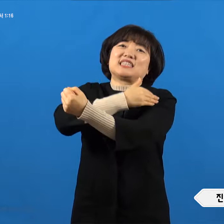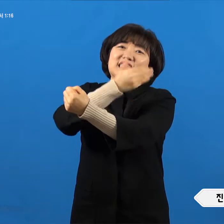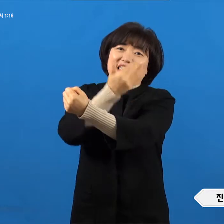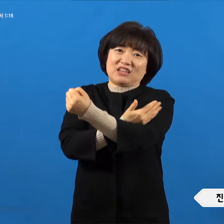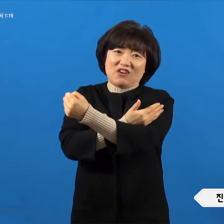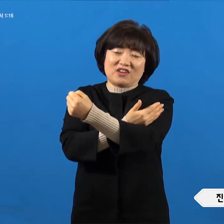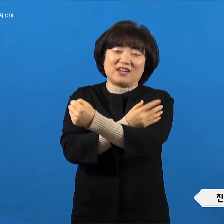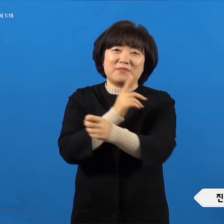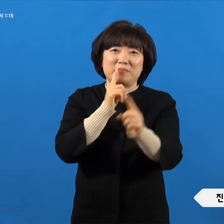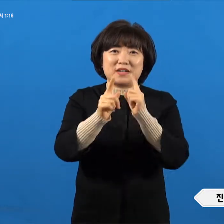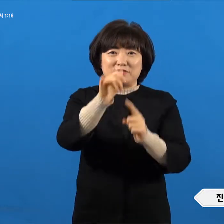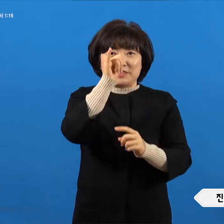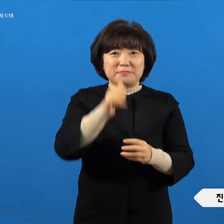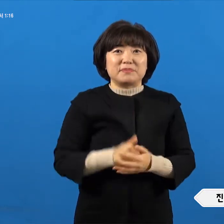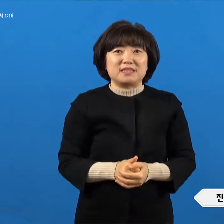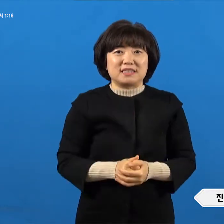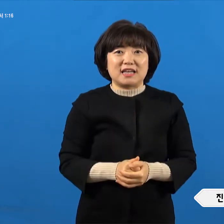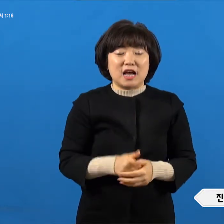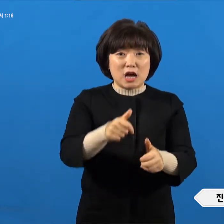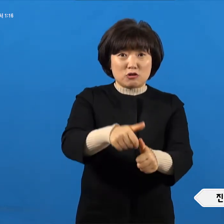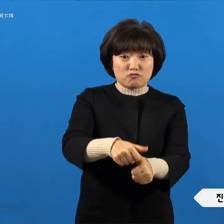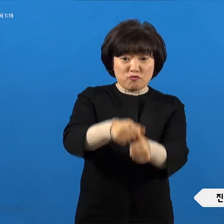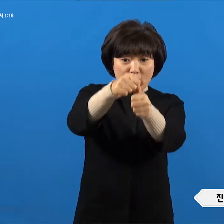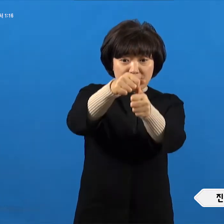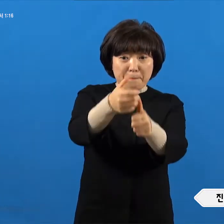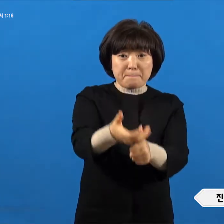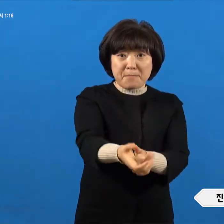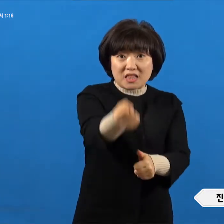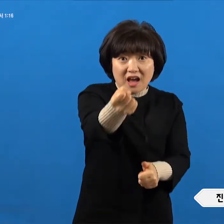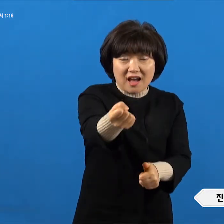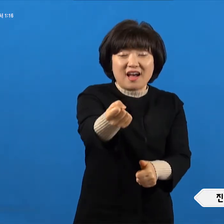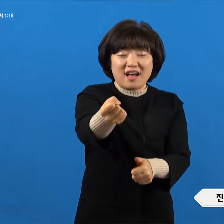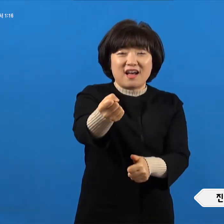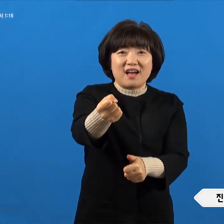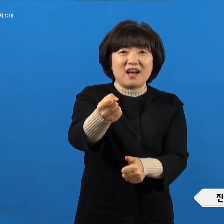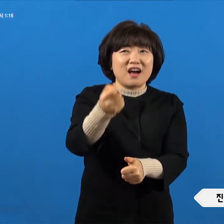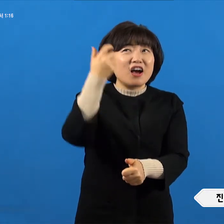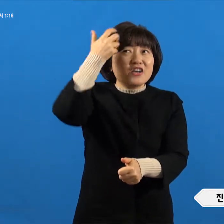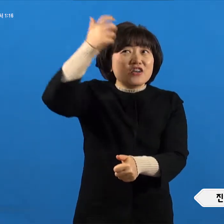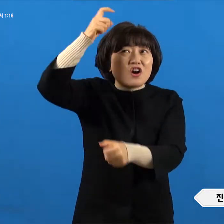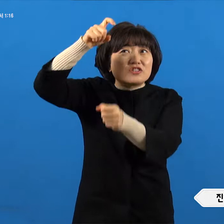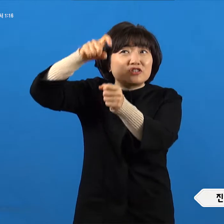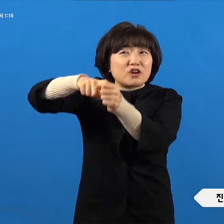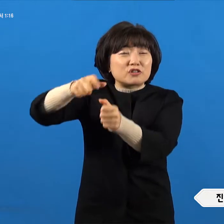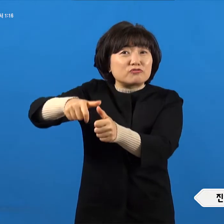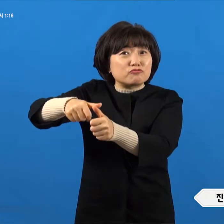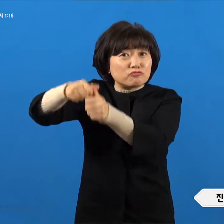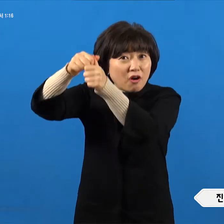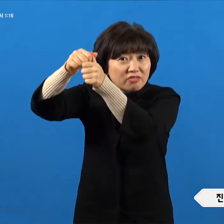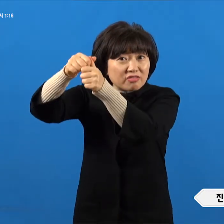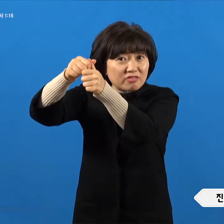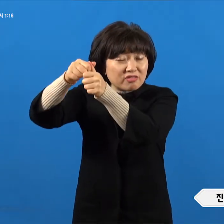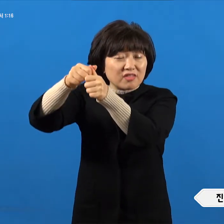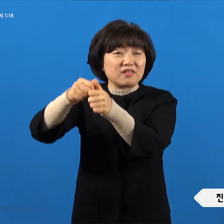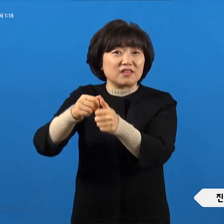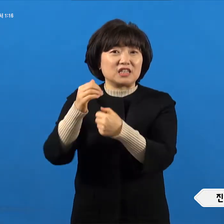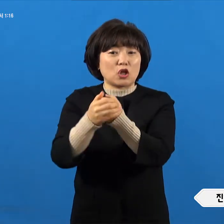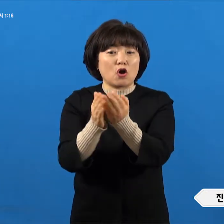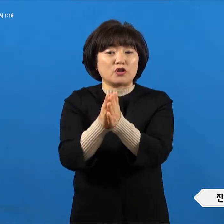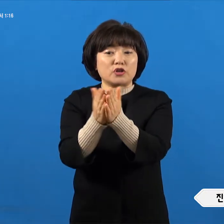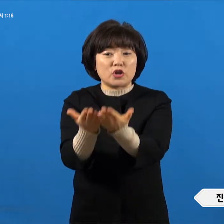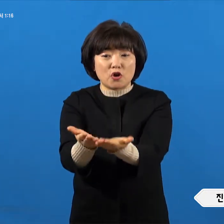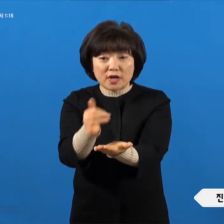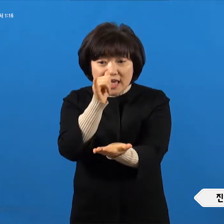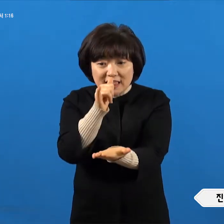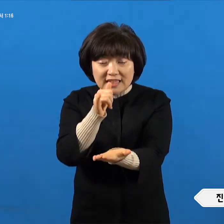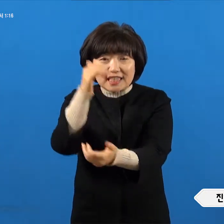성경은 말씀하고 있습니다. 구원하면 우리는 영적인 구원만 생각합니다. 성경에서 구원은 하나님의